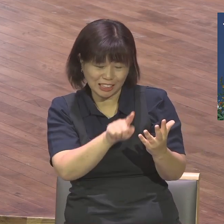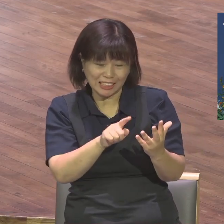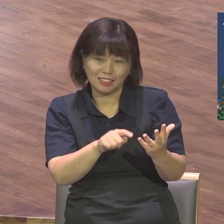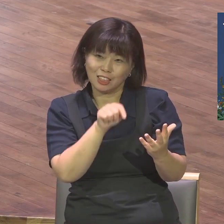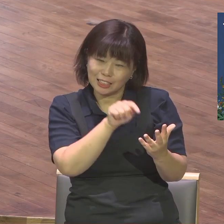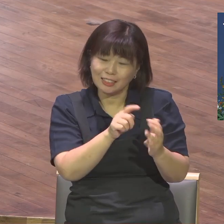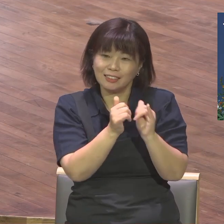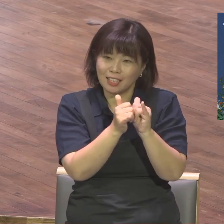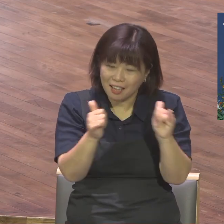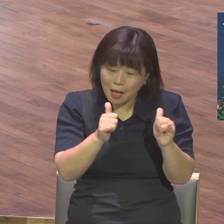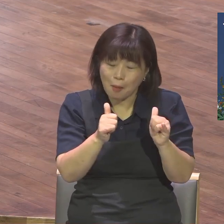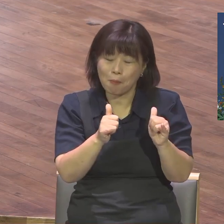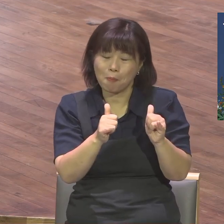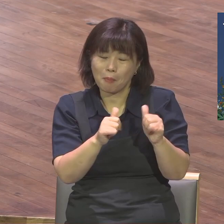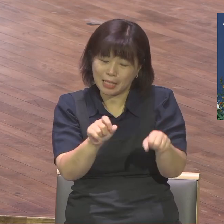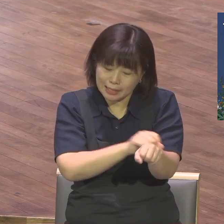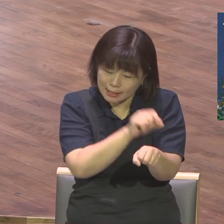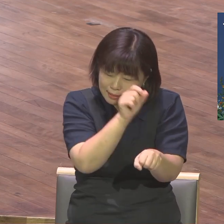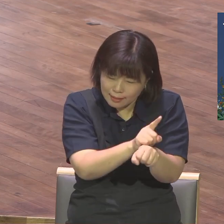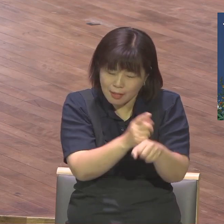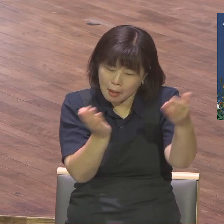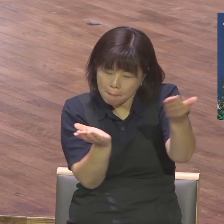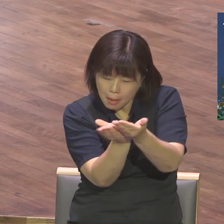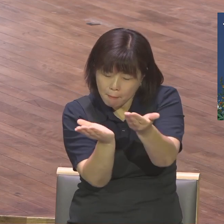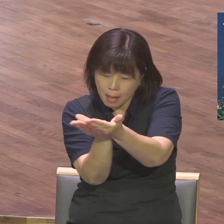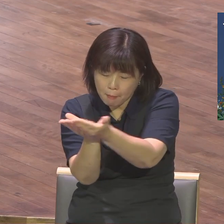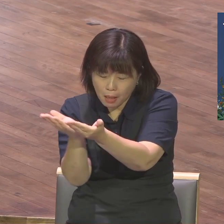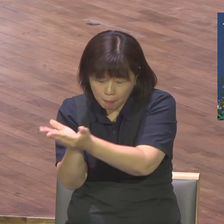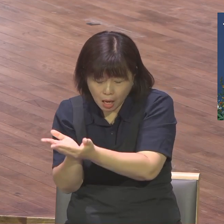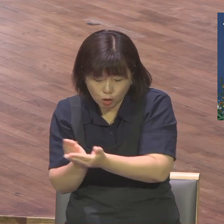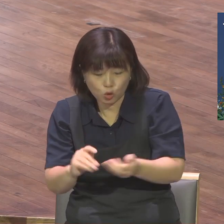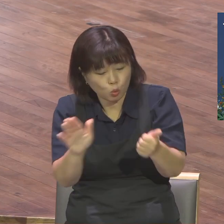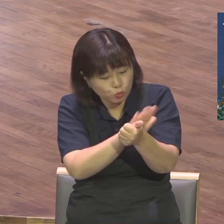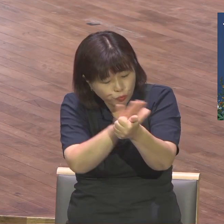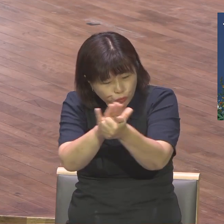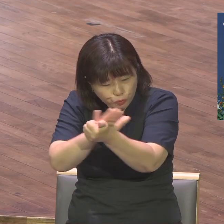너무 감사하지요. 저 하나님 하시는 교회구나.